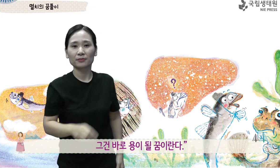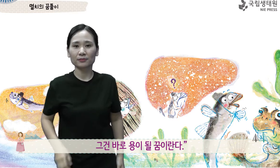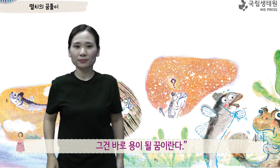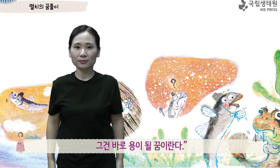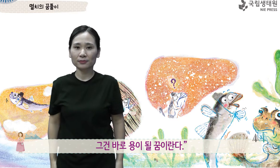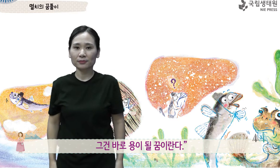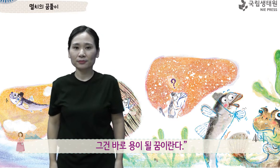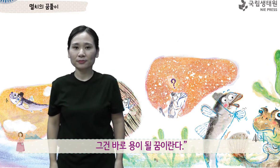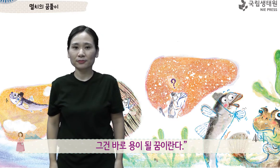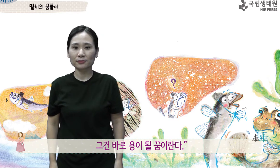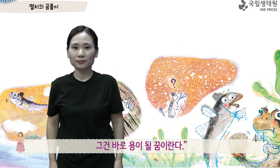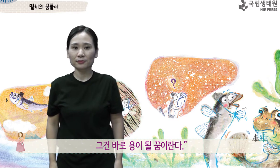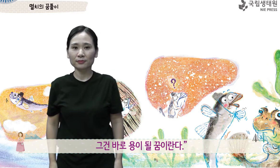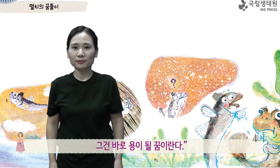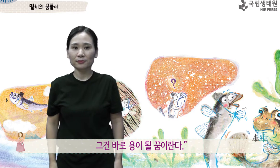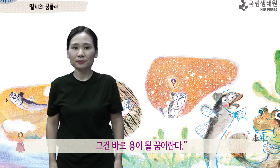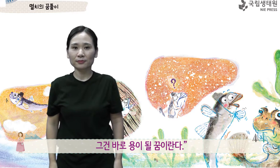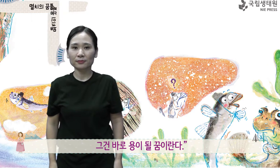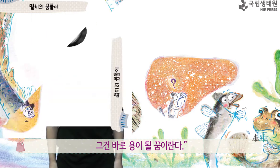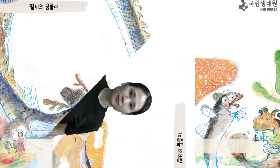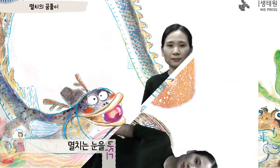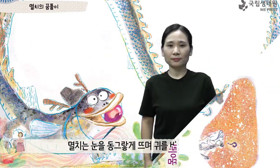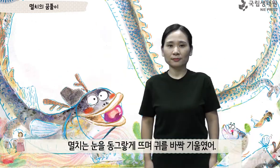용이 될 꿈이란다.